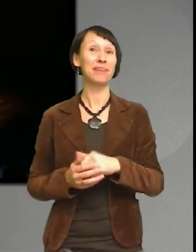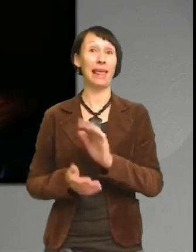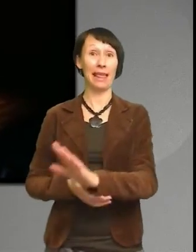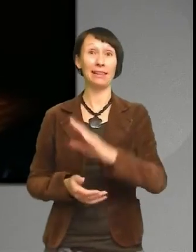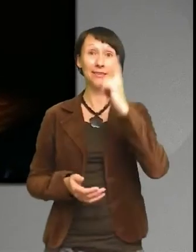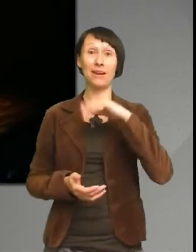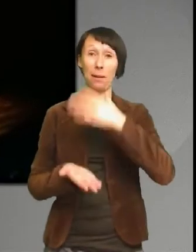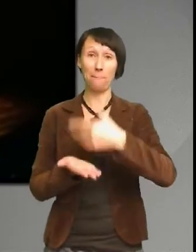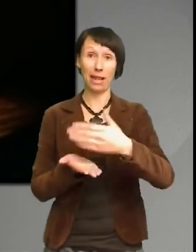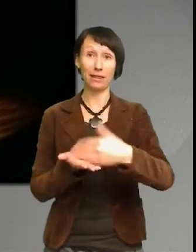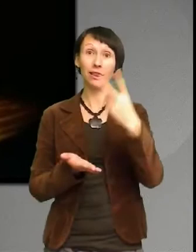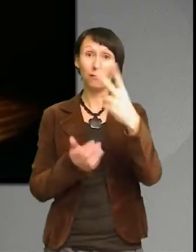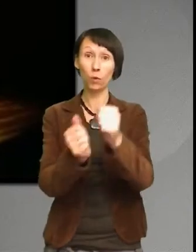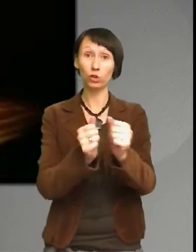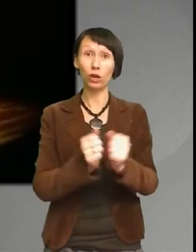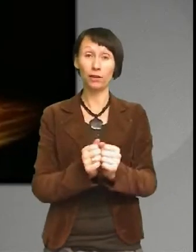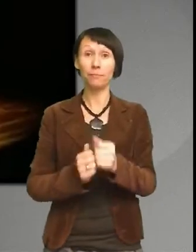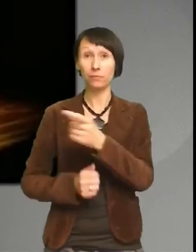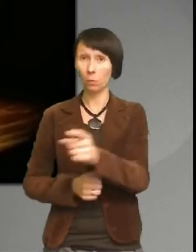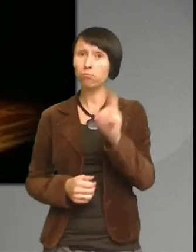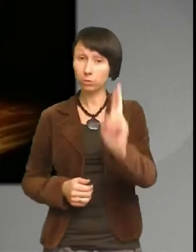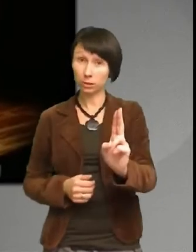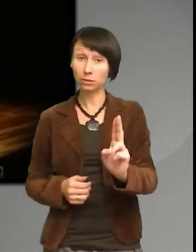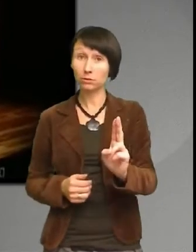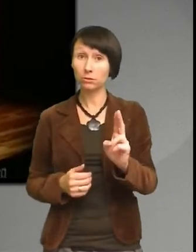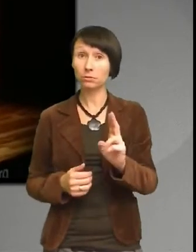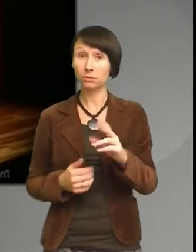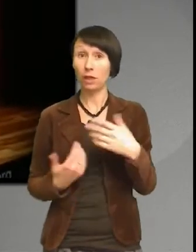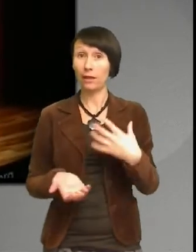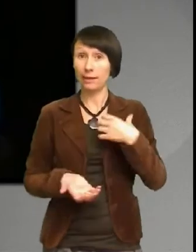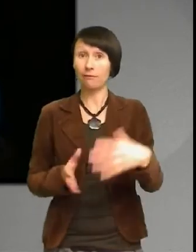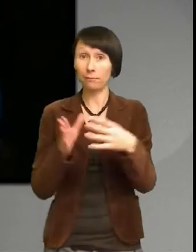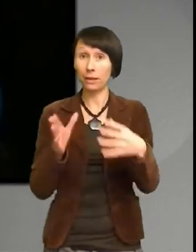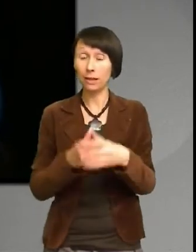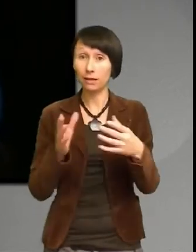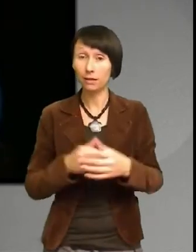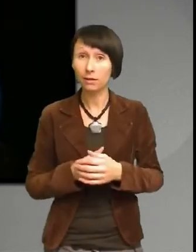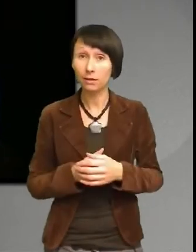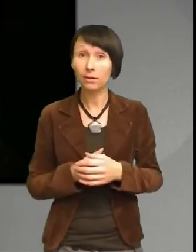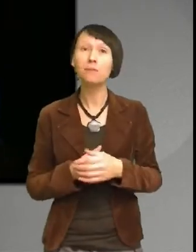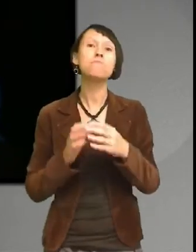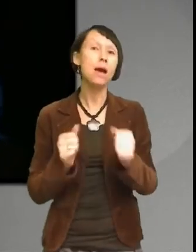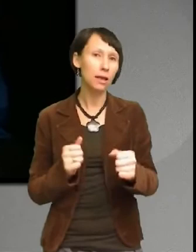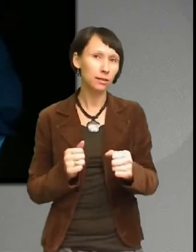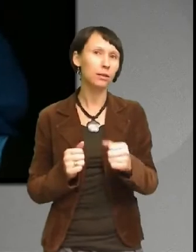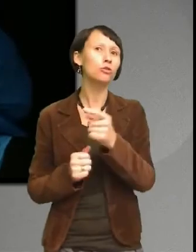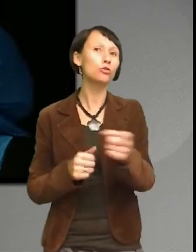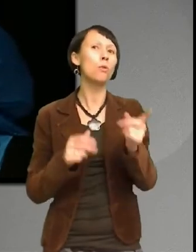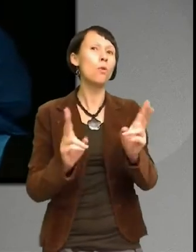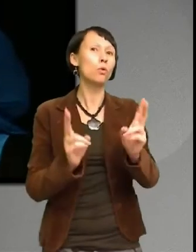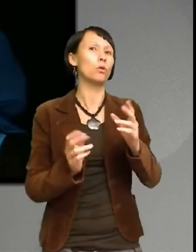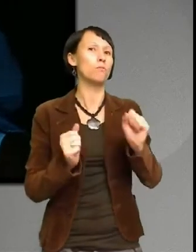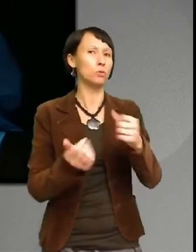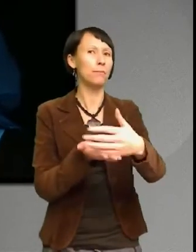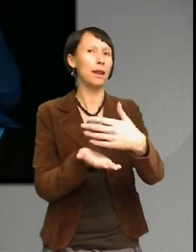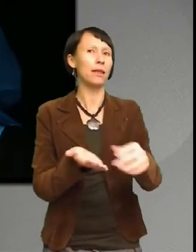att Ett, de kom från en rik familj. Och två, det var väldigt farligt för ett rik barn att vara ute